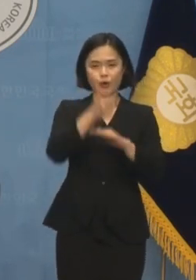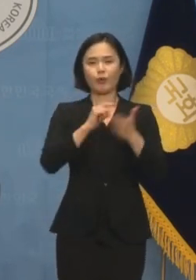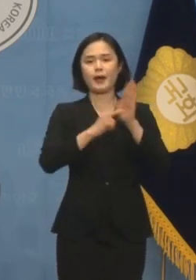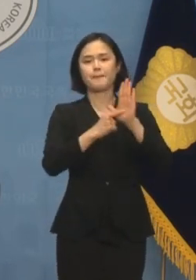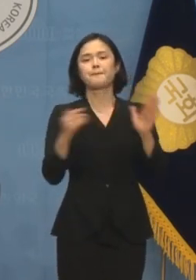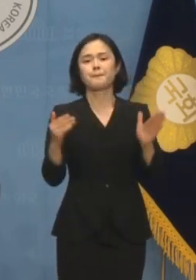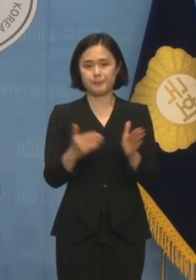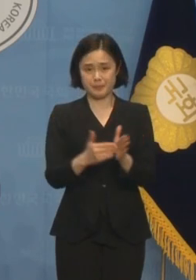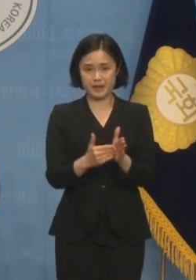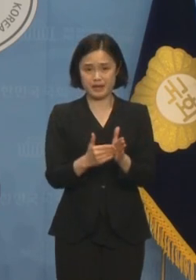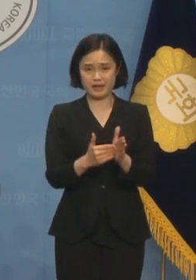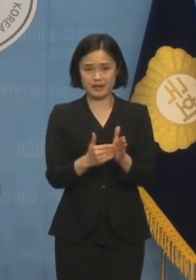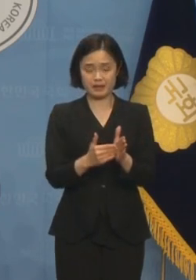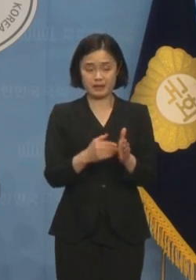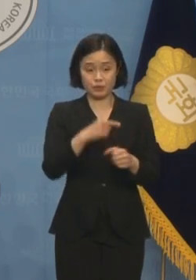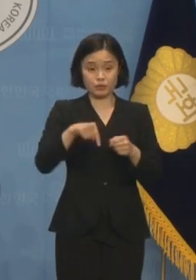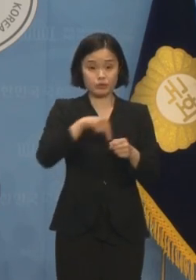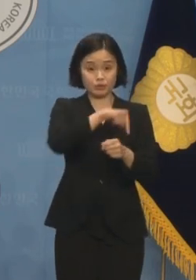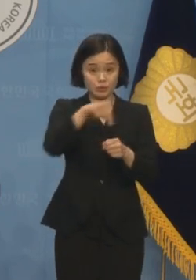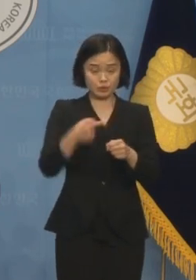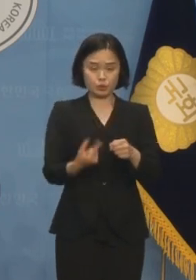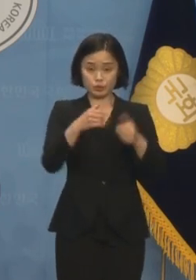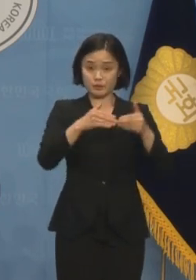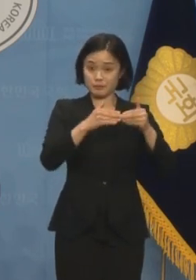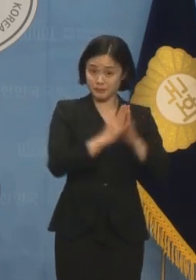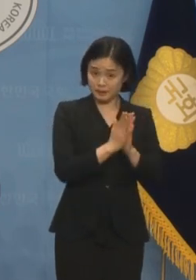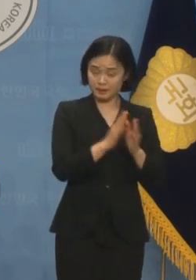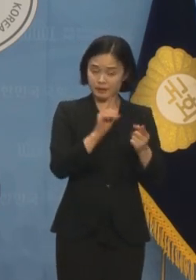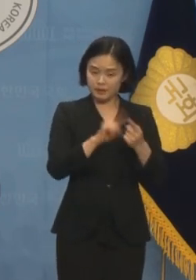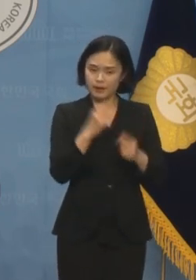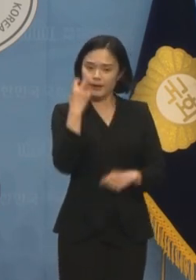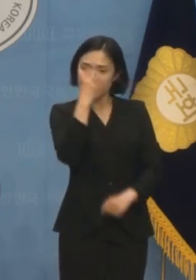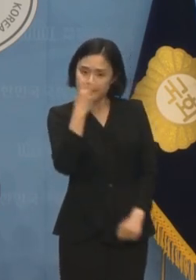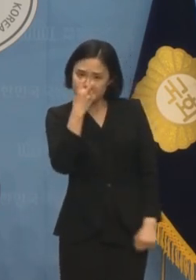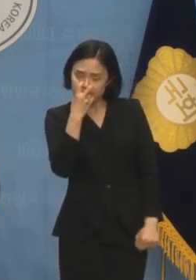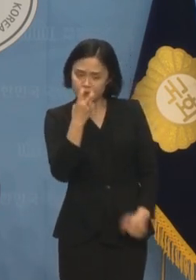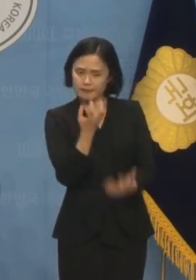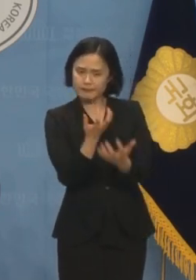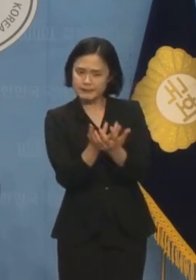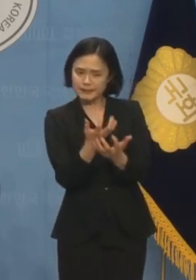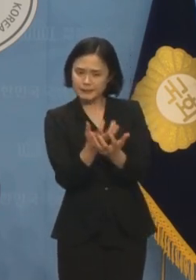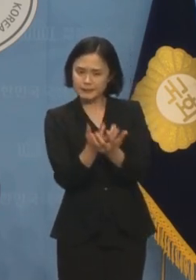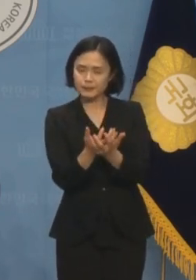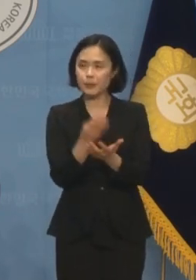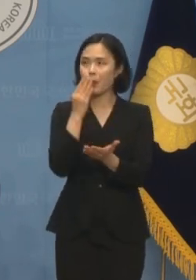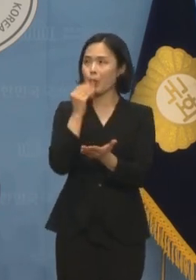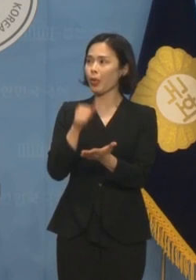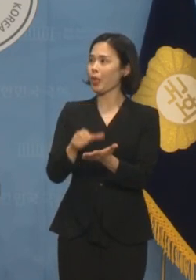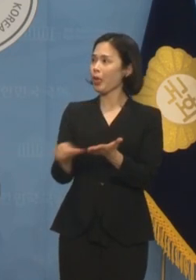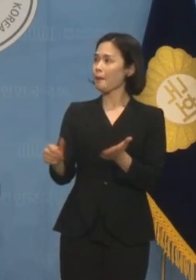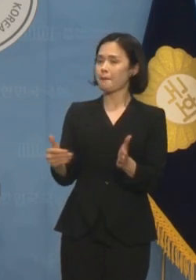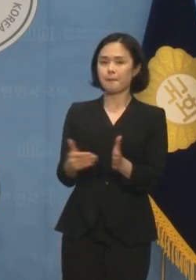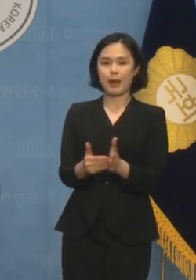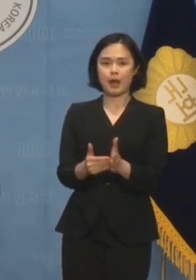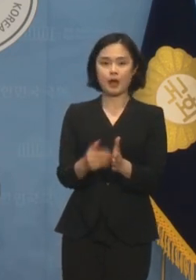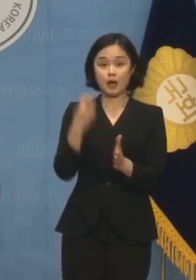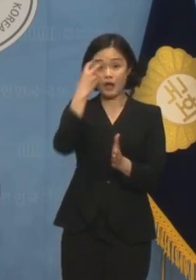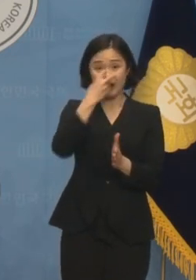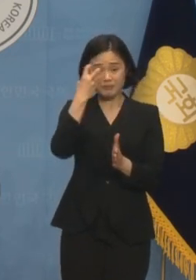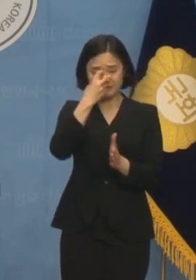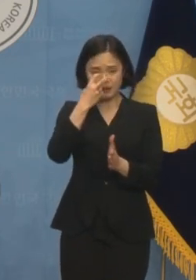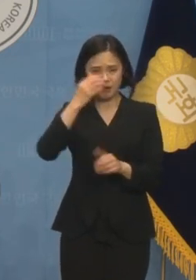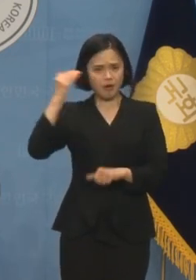월성원전 조기 폐쇄 관련 감사원 감사를 앞두고 자료를 삭제하여 감사를 방해했다는